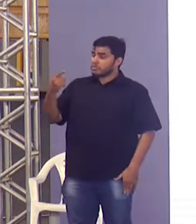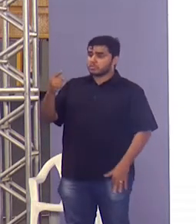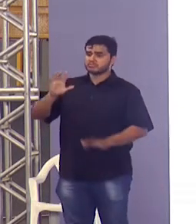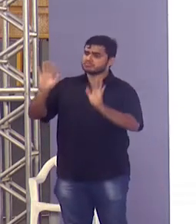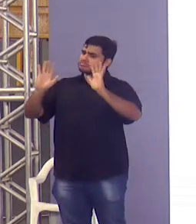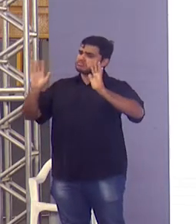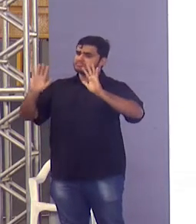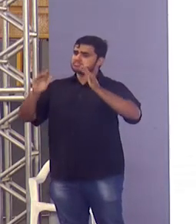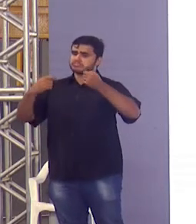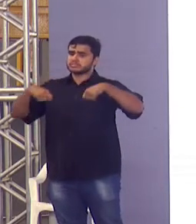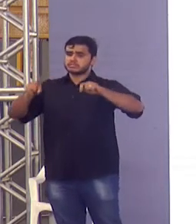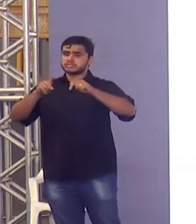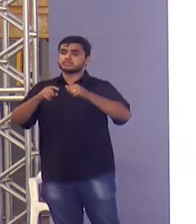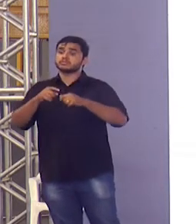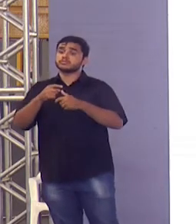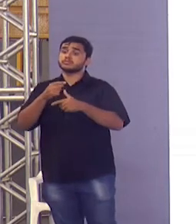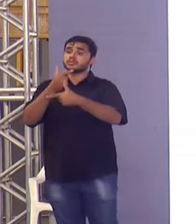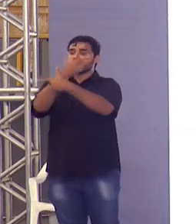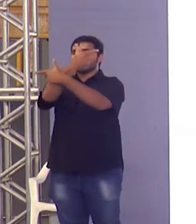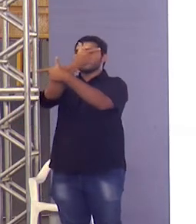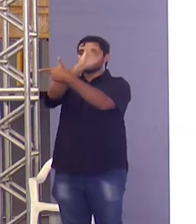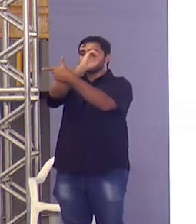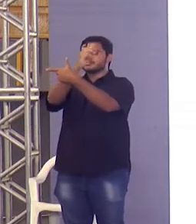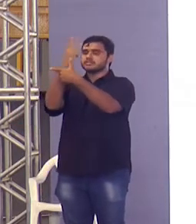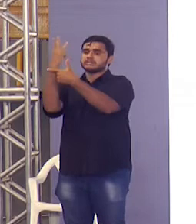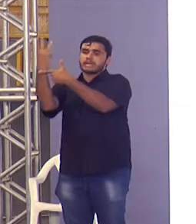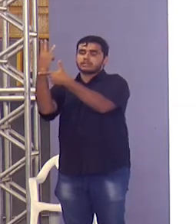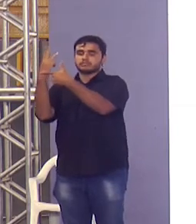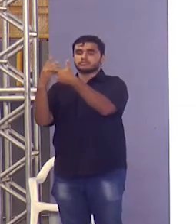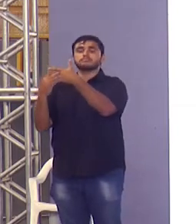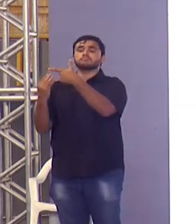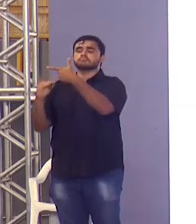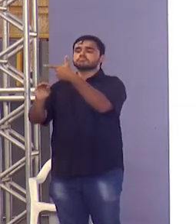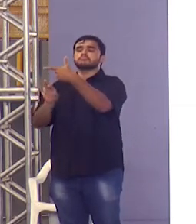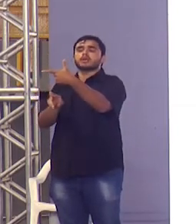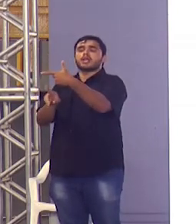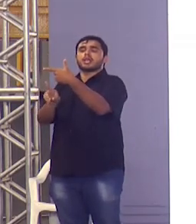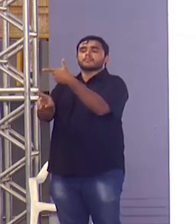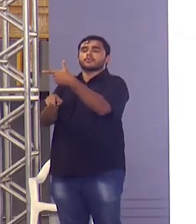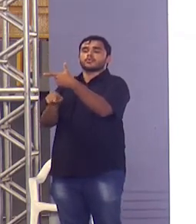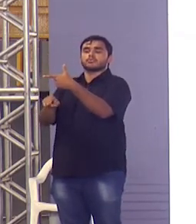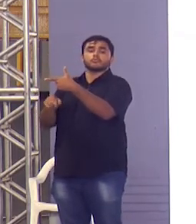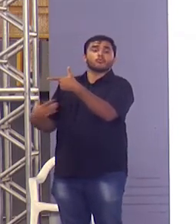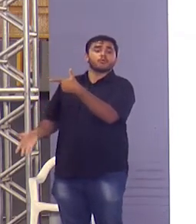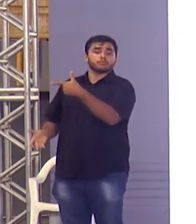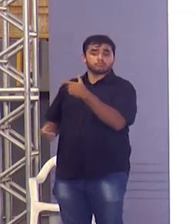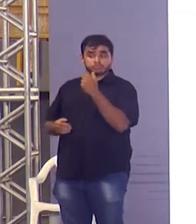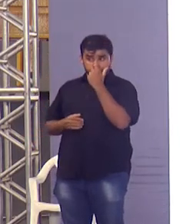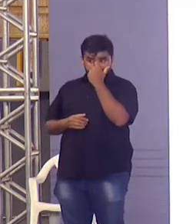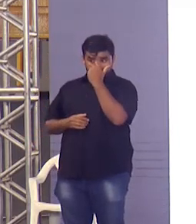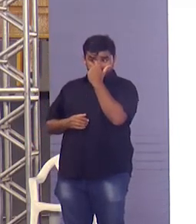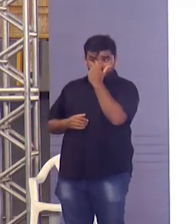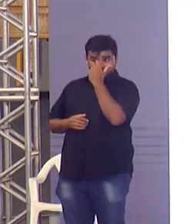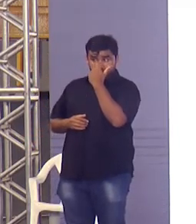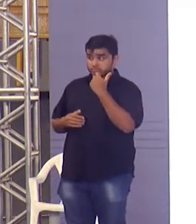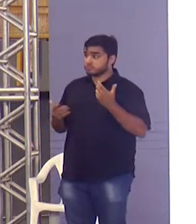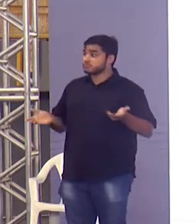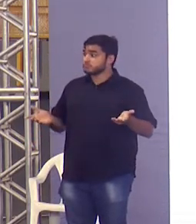vírgula. Bote 20 dividido por 3. Dá quanto? Dá quanto,